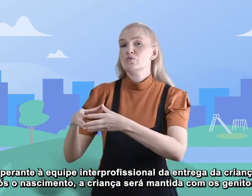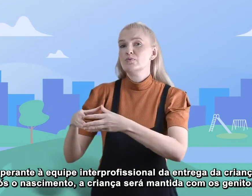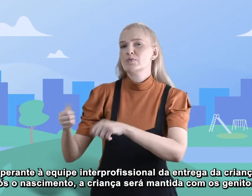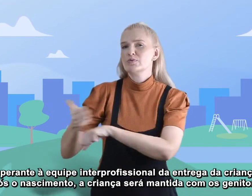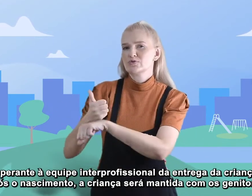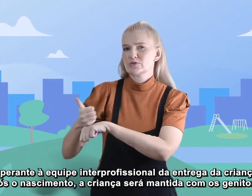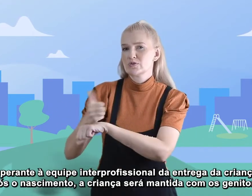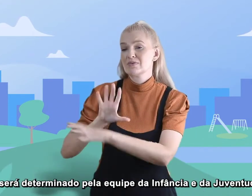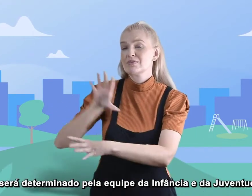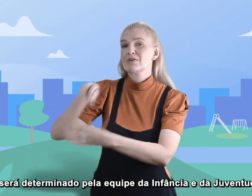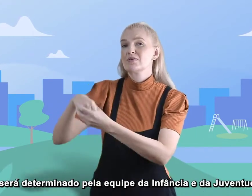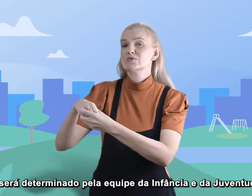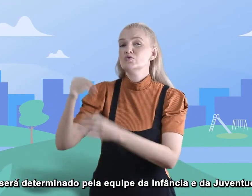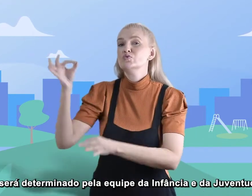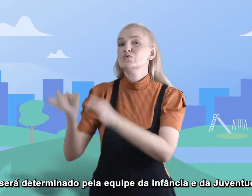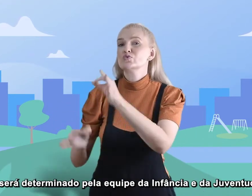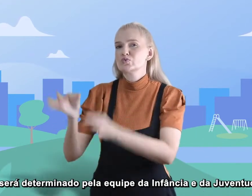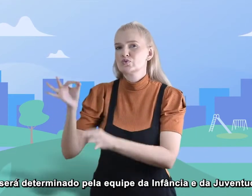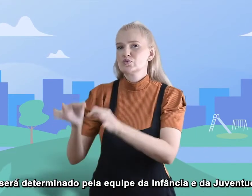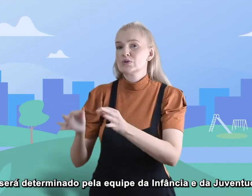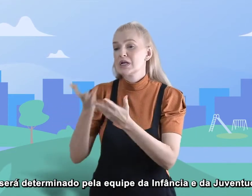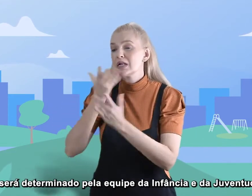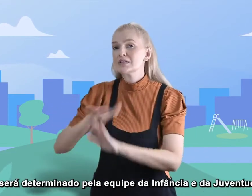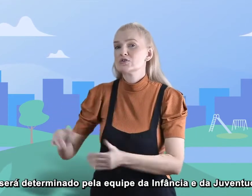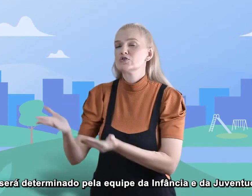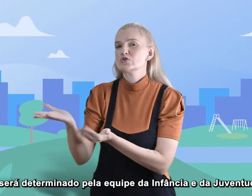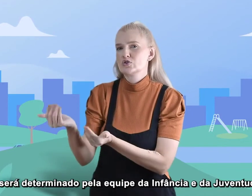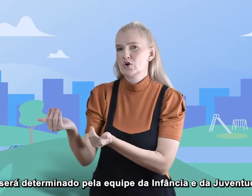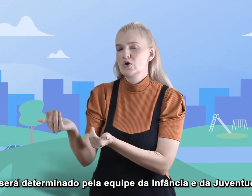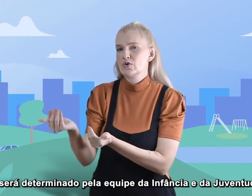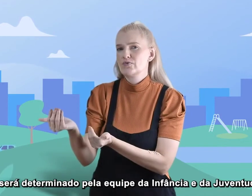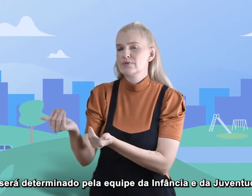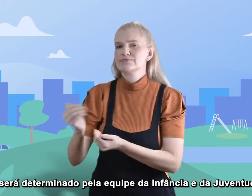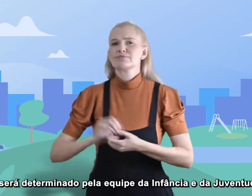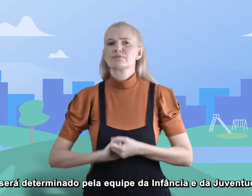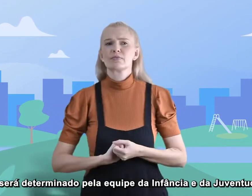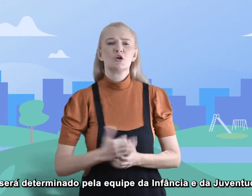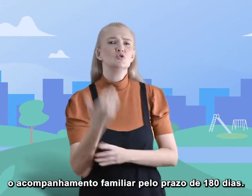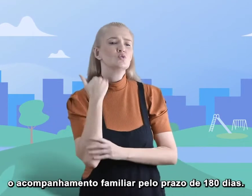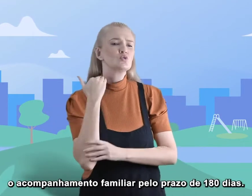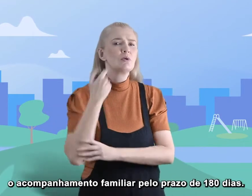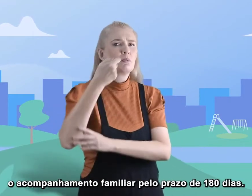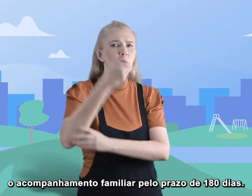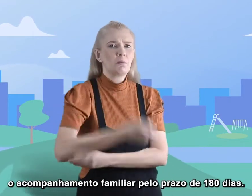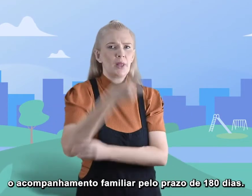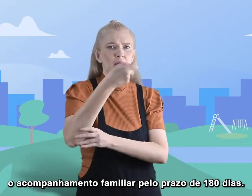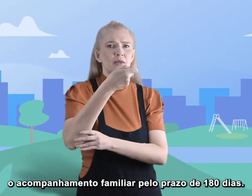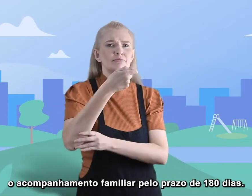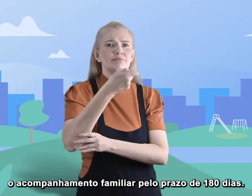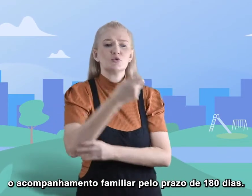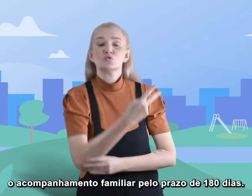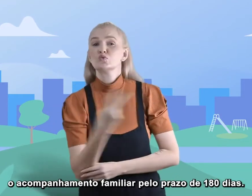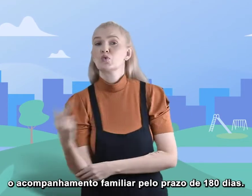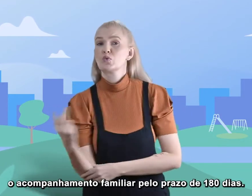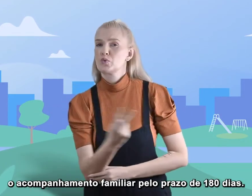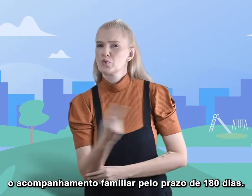genitores e será determinado pela Justiça da Infância e da Juventude o acompanhamento familiar pelo prazo